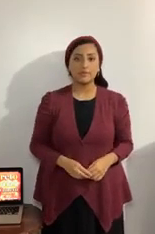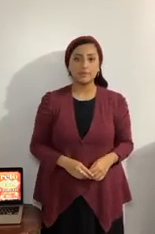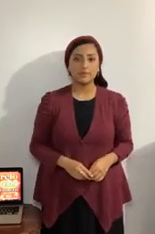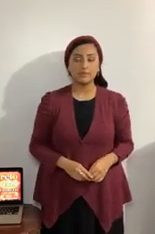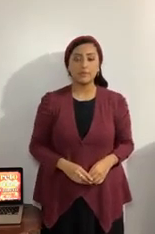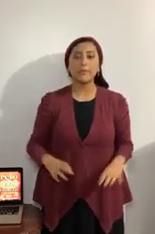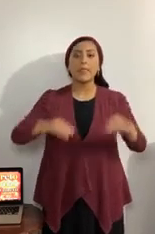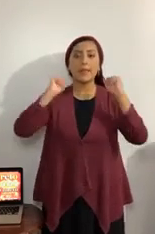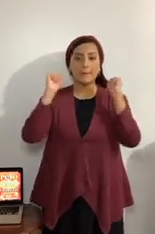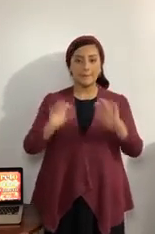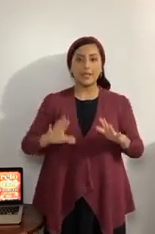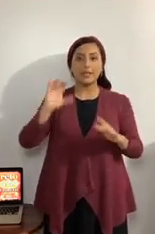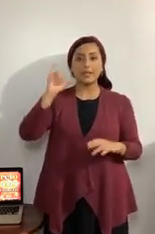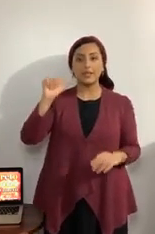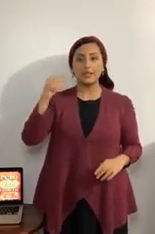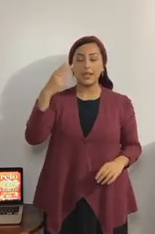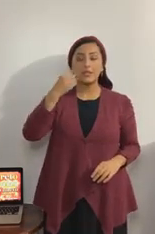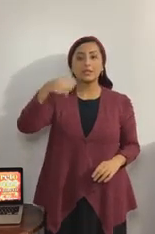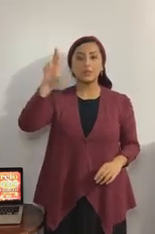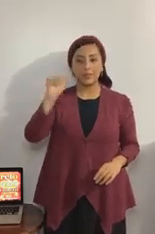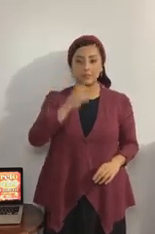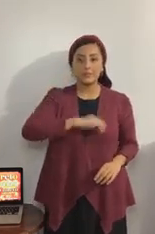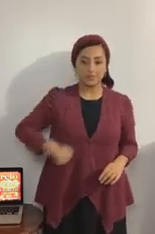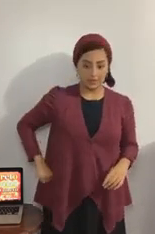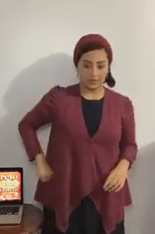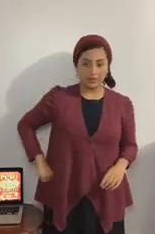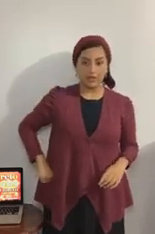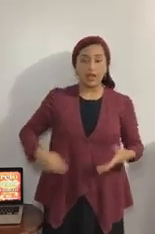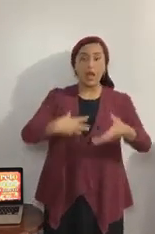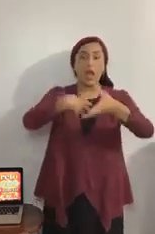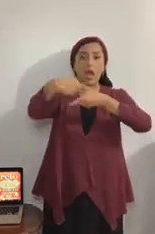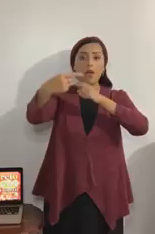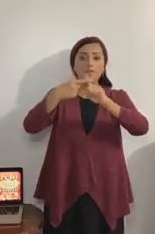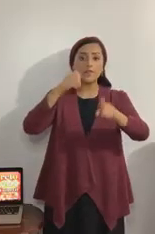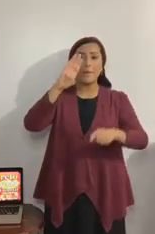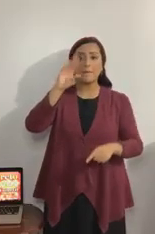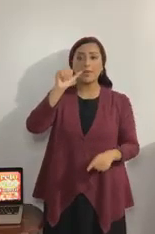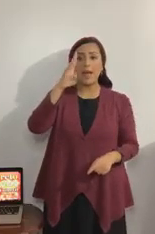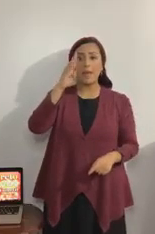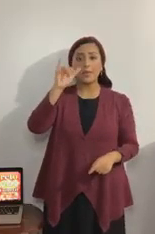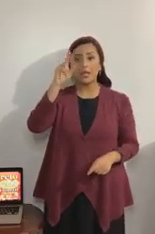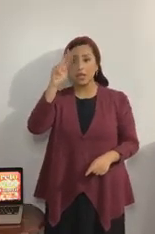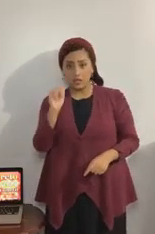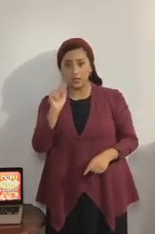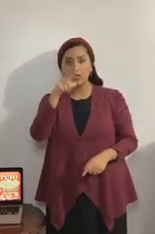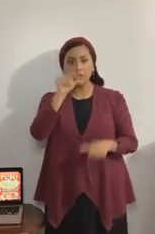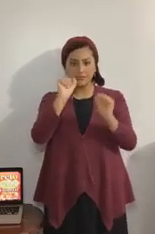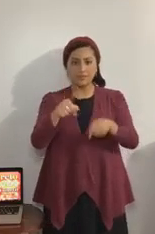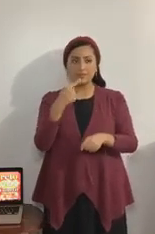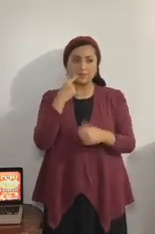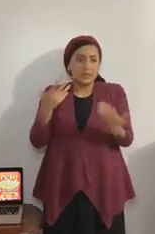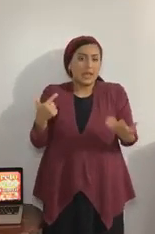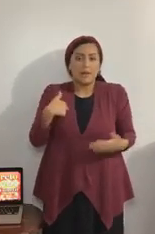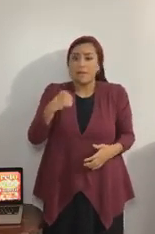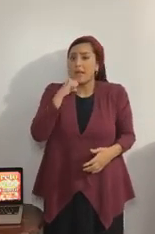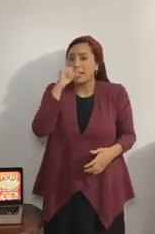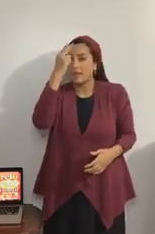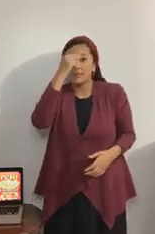Bendito es Yahshua HaMashiach. Salga de Babilonia rápido. Usted podrá decir, yo ya no soy católico romano ni